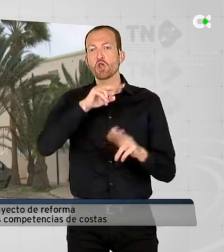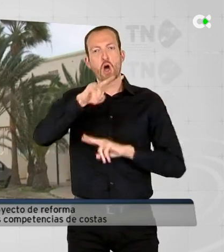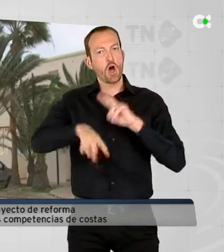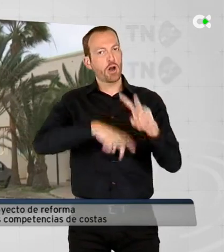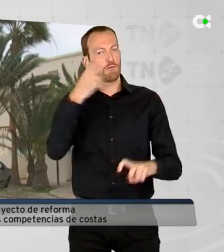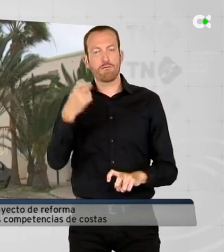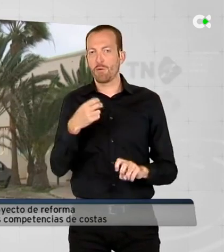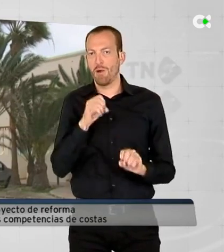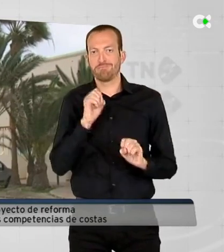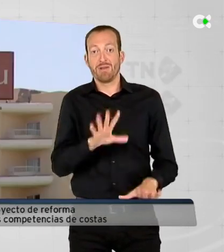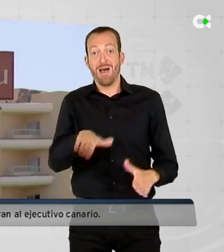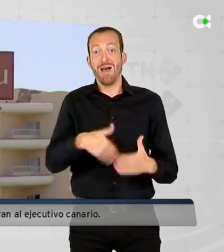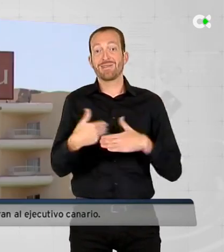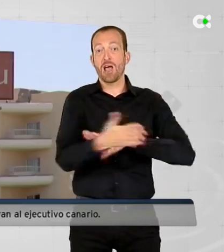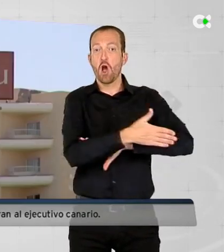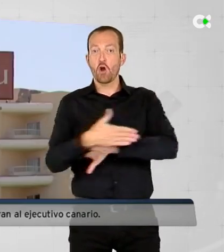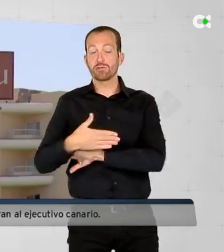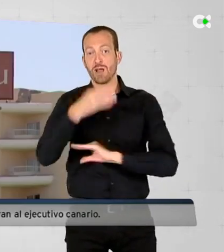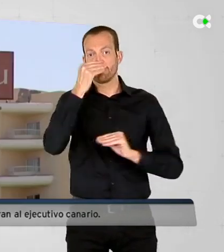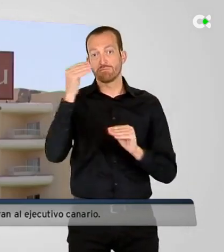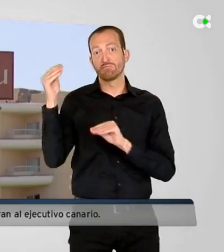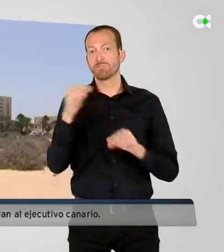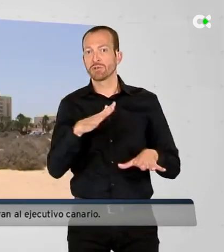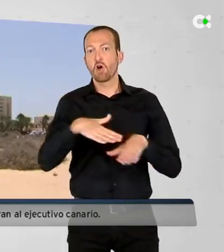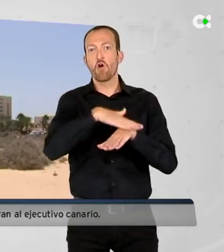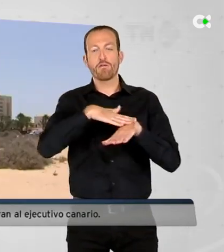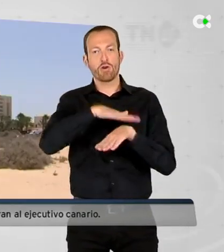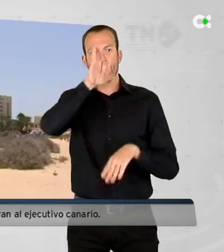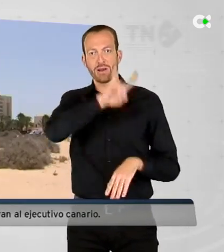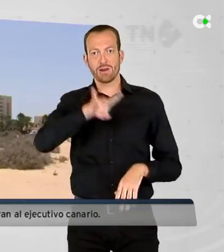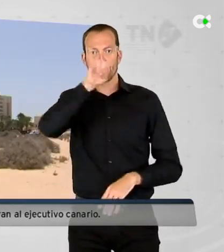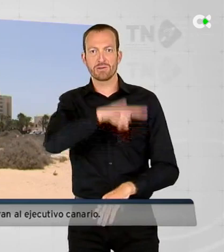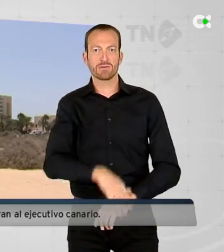hasta que las competencias de costa sean transferidas al Ejecutivo Canario.